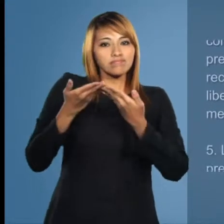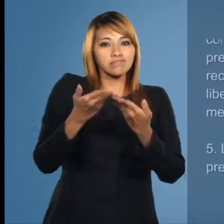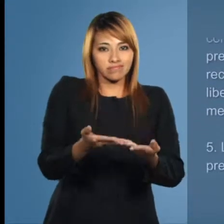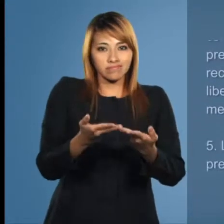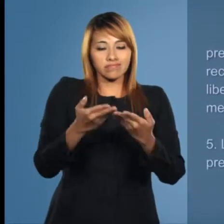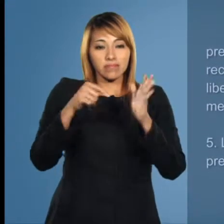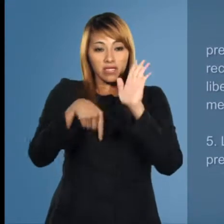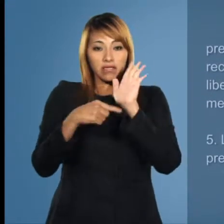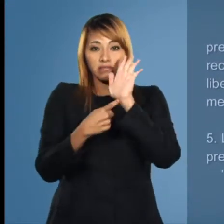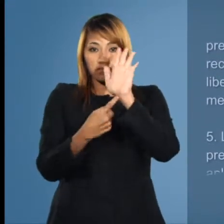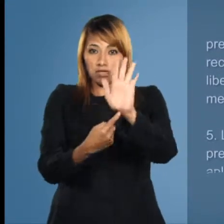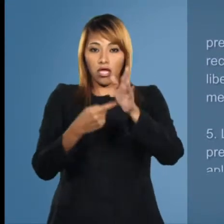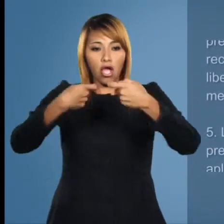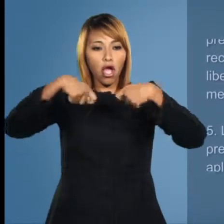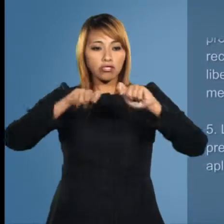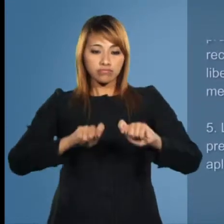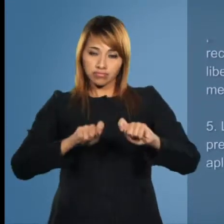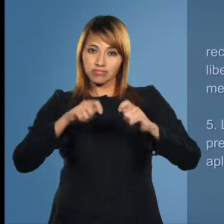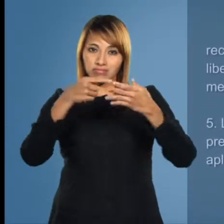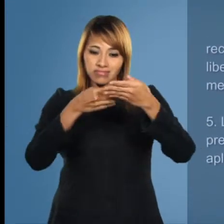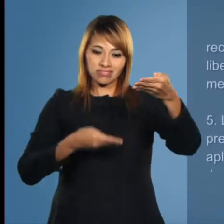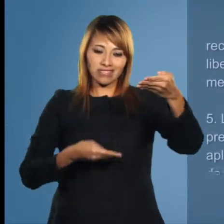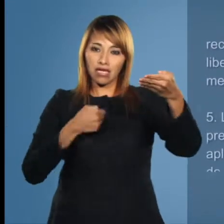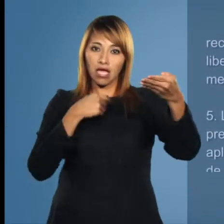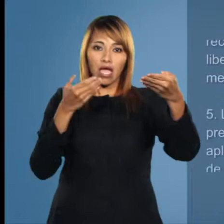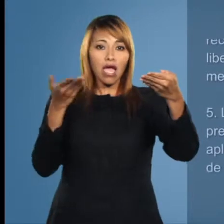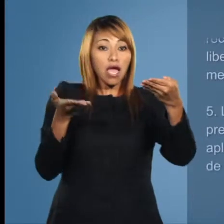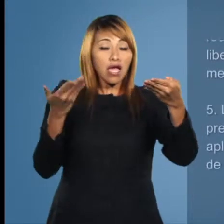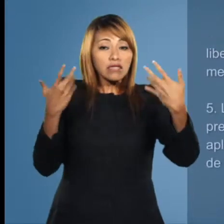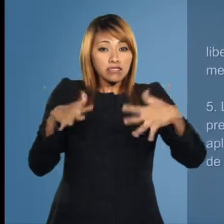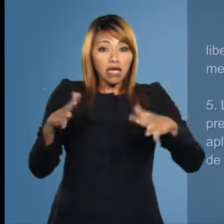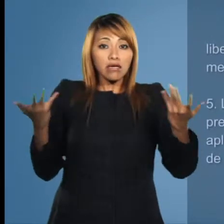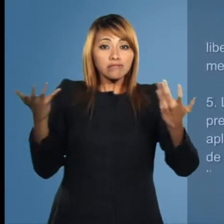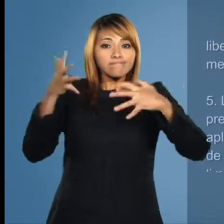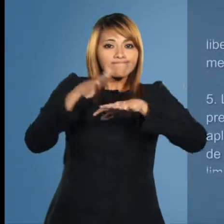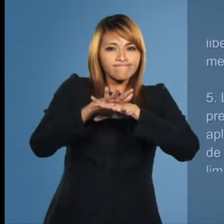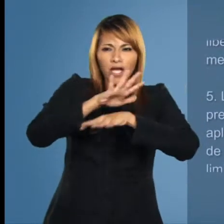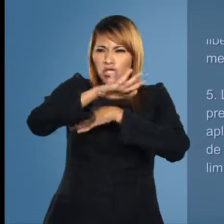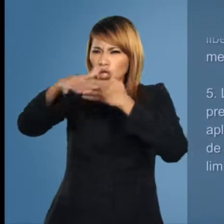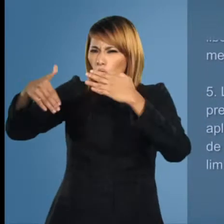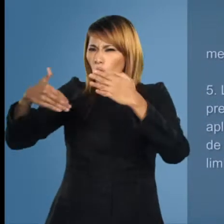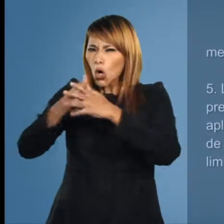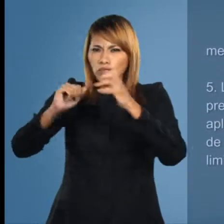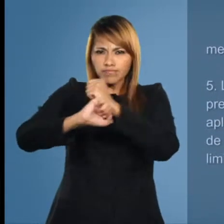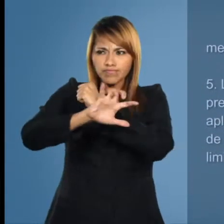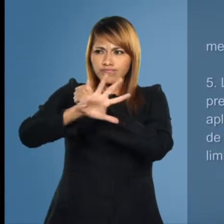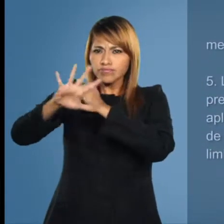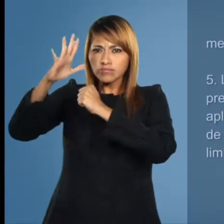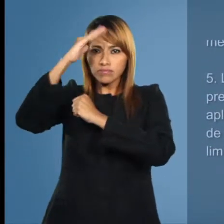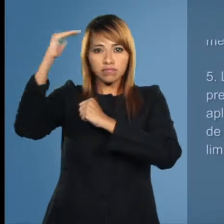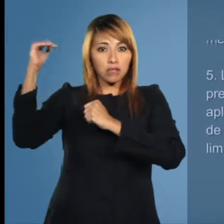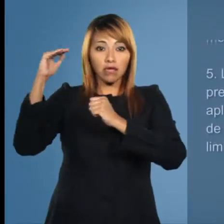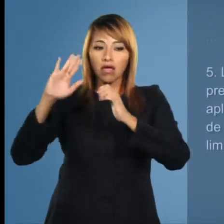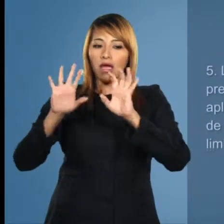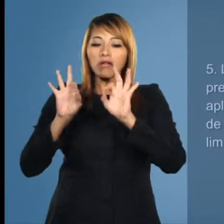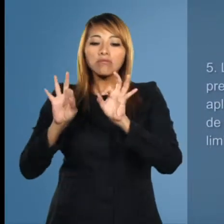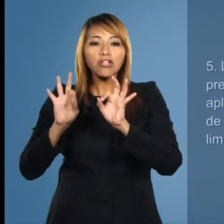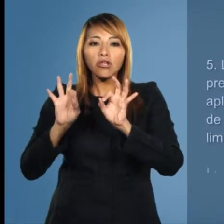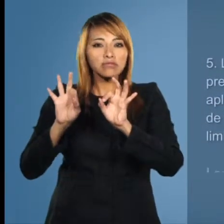convención se aplicarán a todas las partes de los Estados federales sin limitaciones ni excepciones. Ley